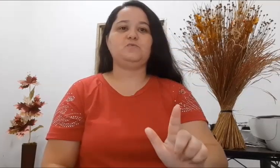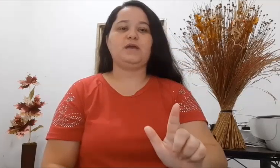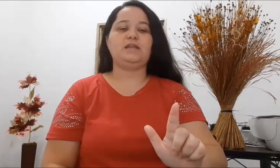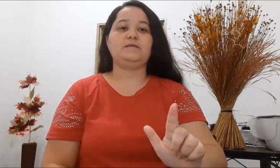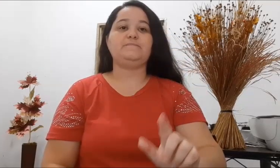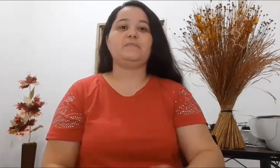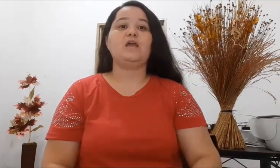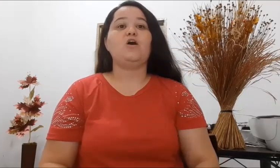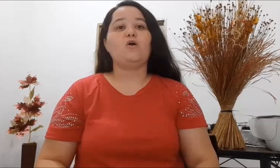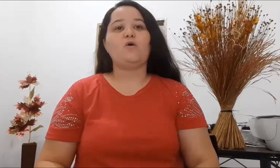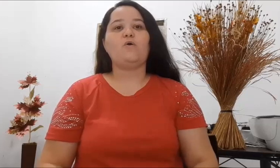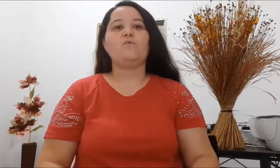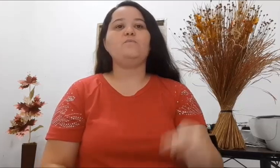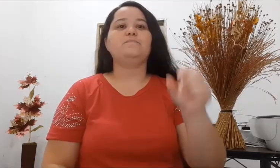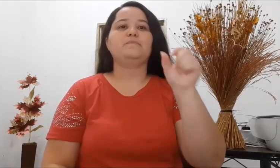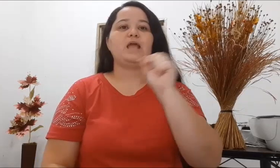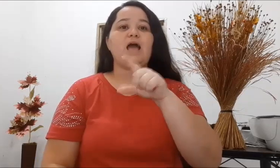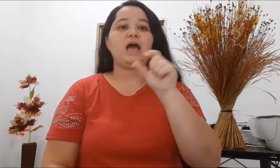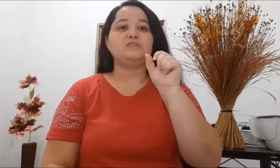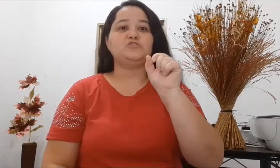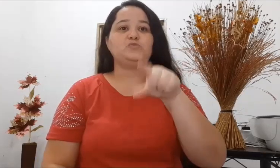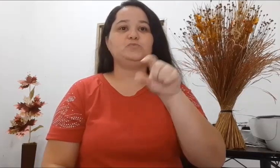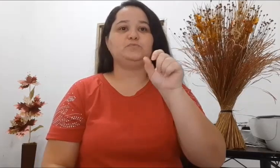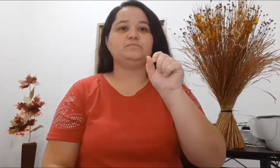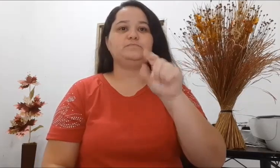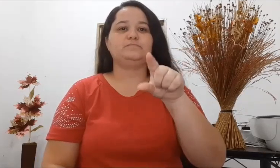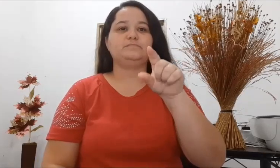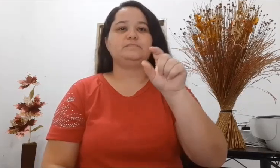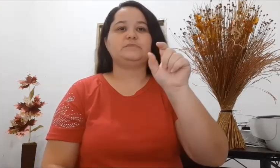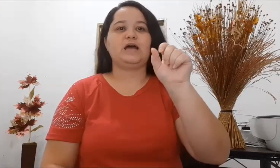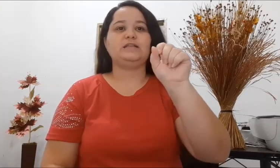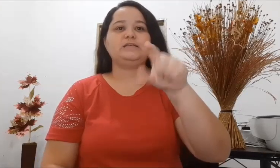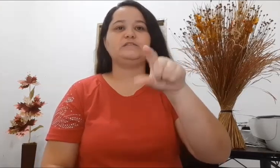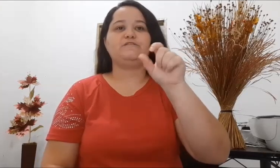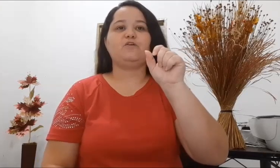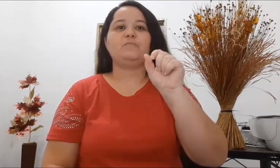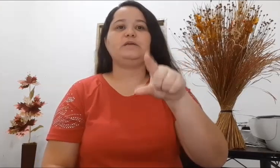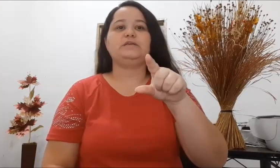o L. Ou azul, tá? Desta forma aqui.